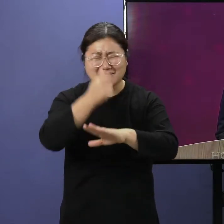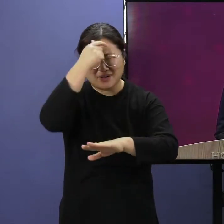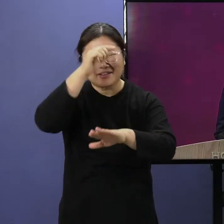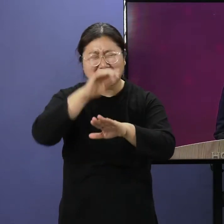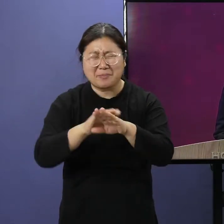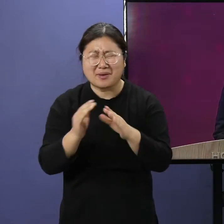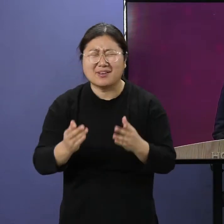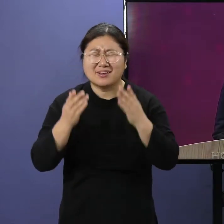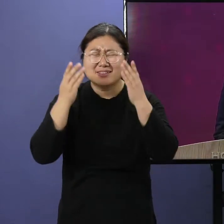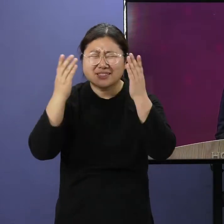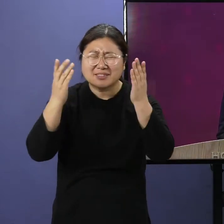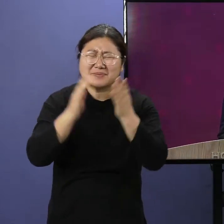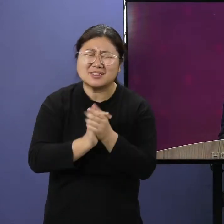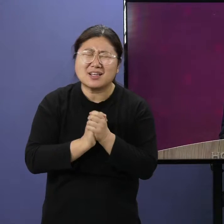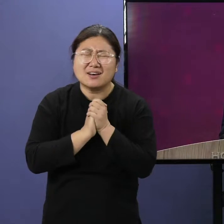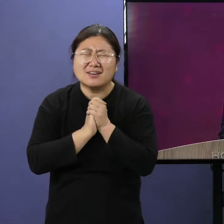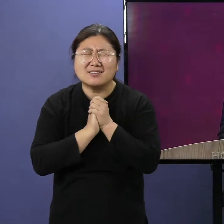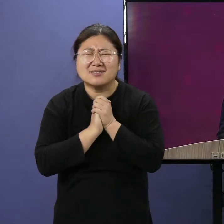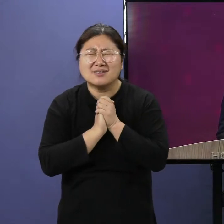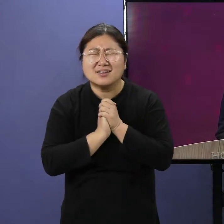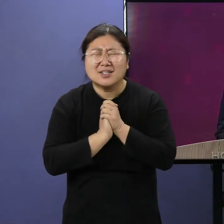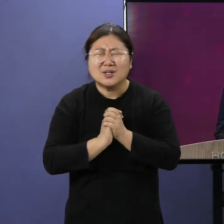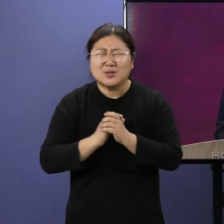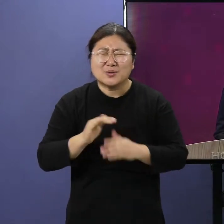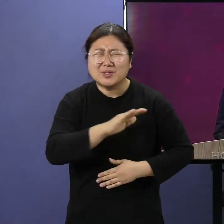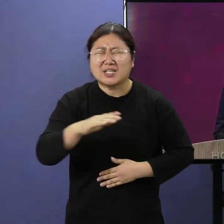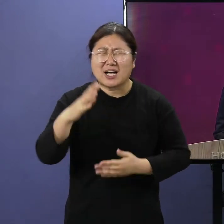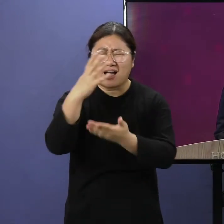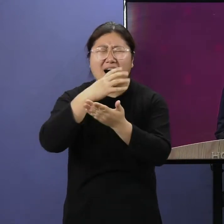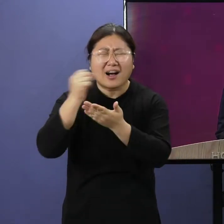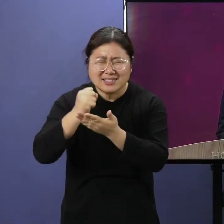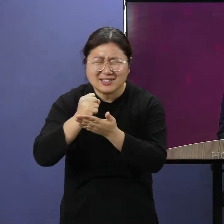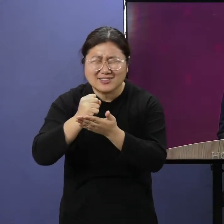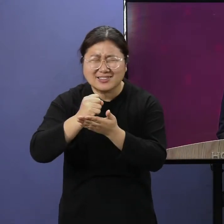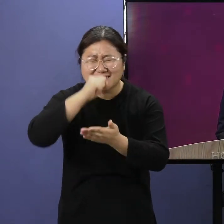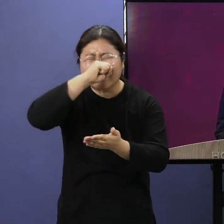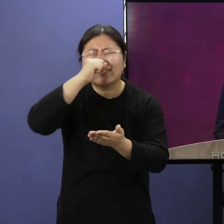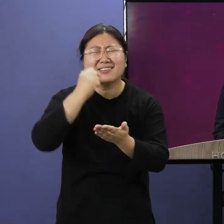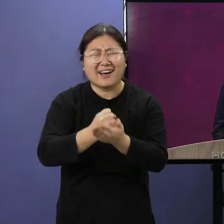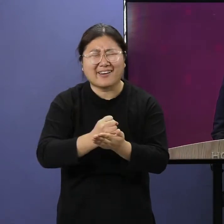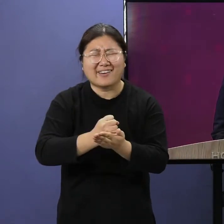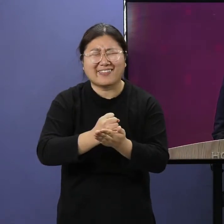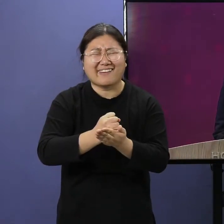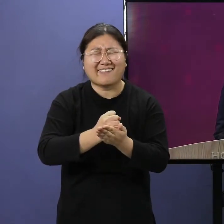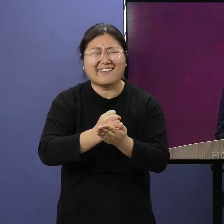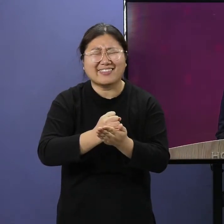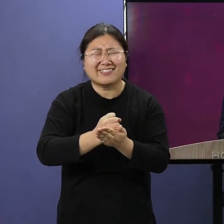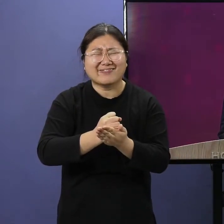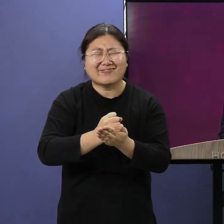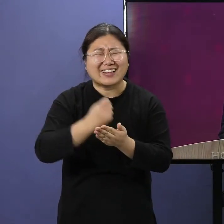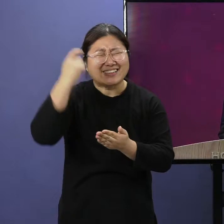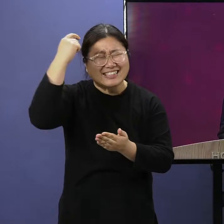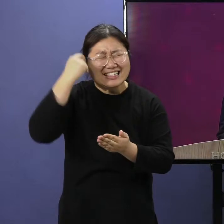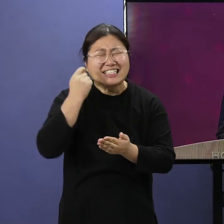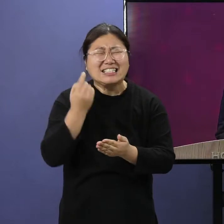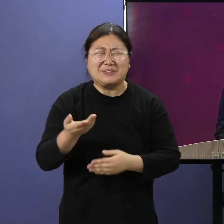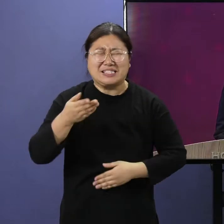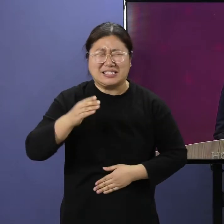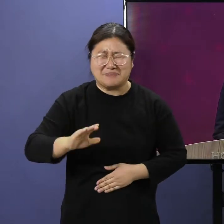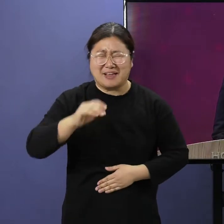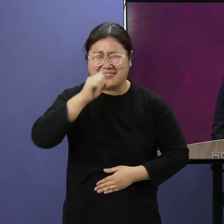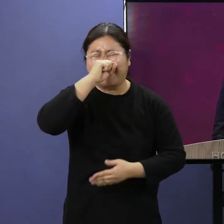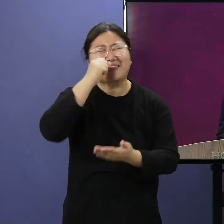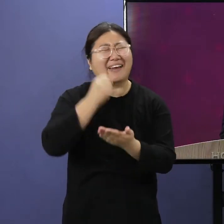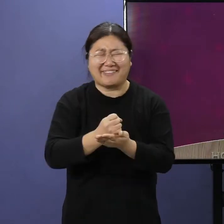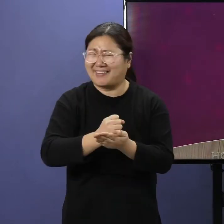당연한 것 같지만 당연한 것이 아님을 깨닫게 됩니다. 하나님께서 친히 예배하시고 허락하신 은혜의 자리였음을